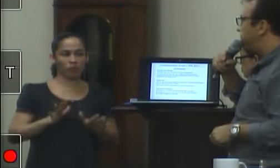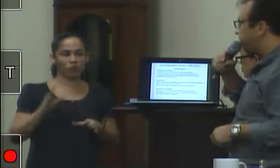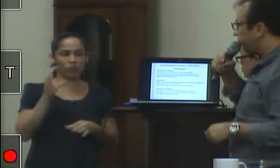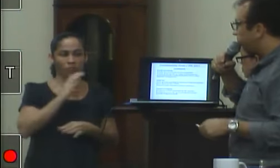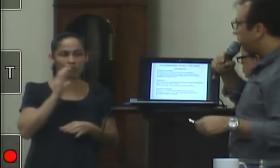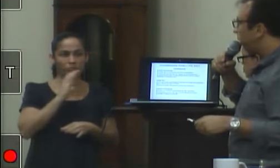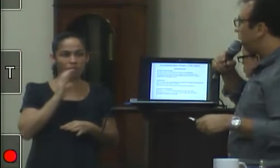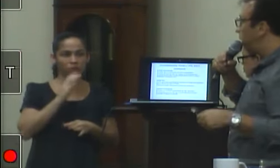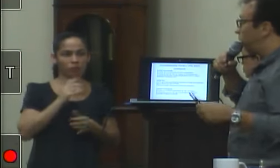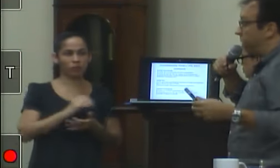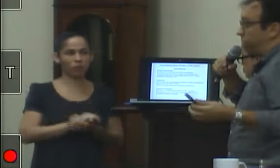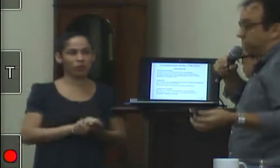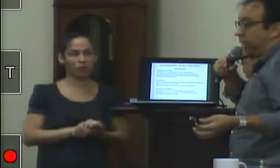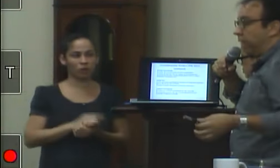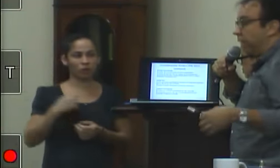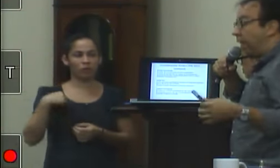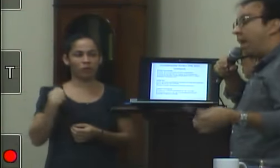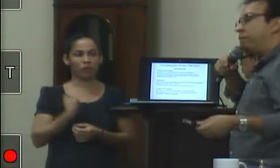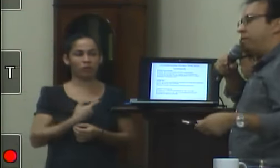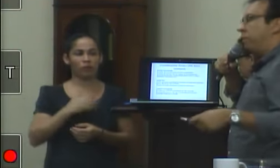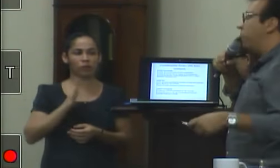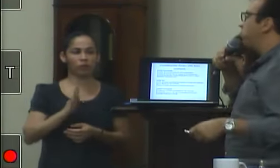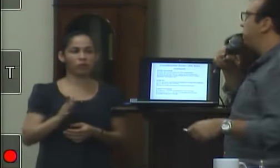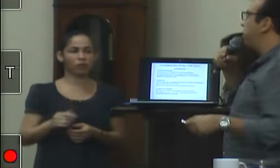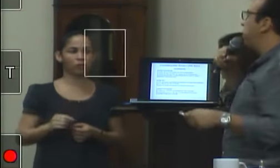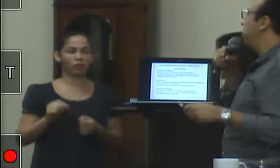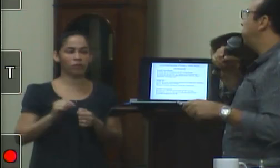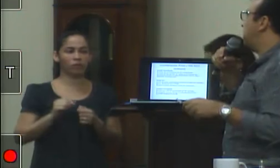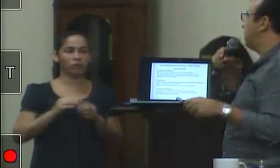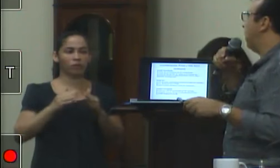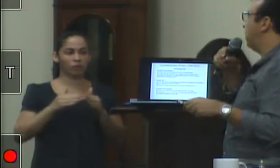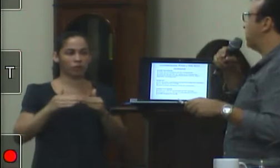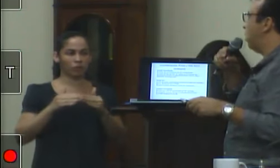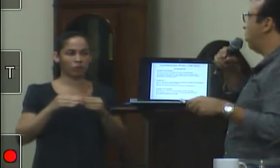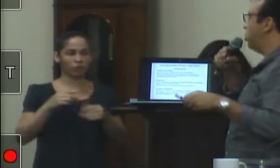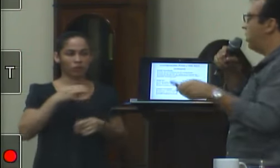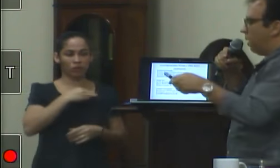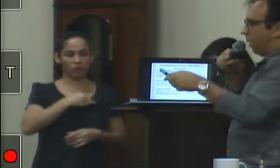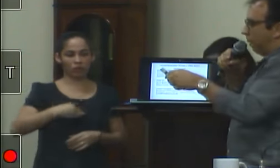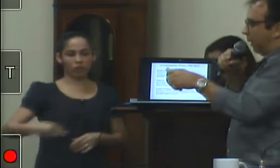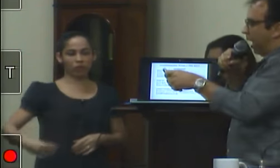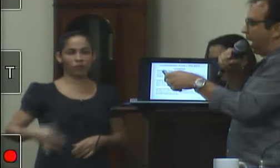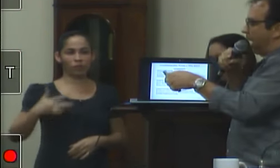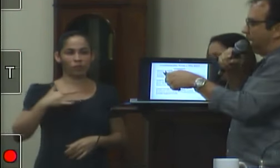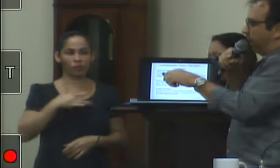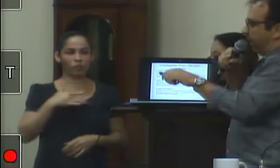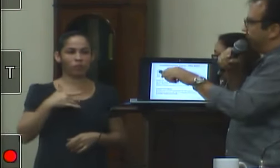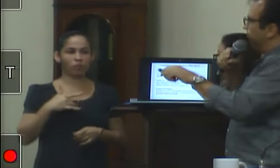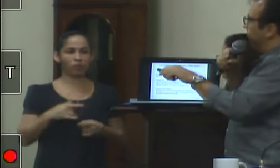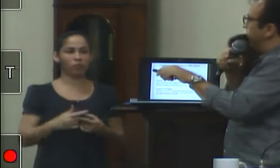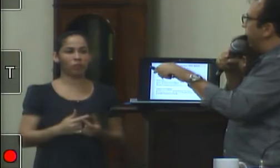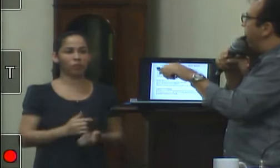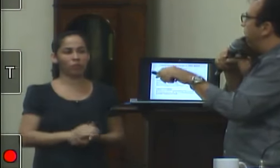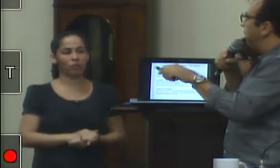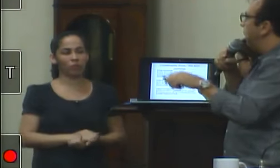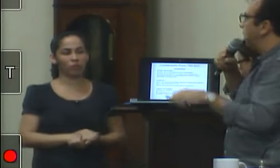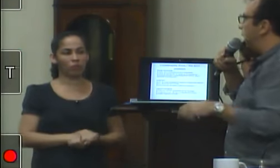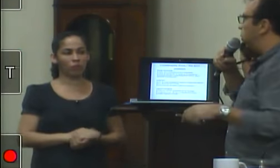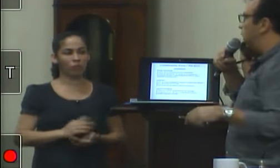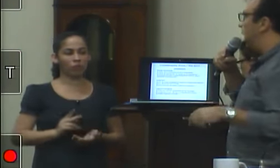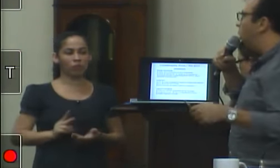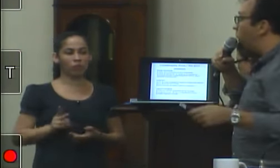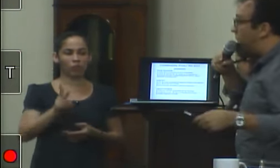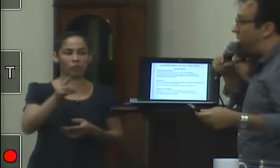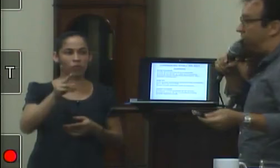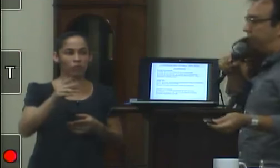né, nós já fizemos o pedido no Ministério da Saúde para dar andamento